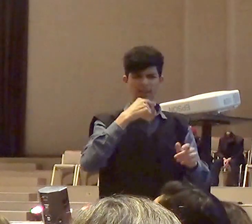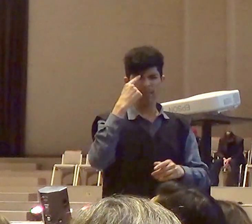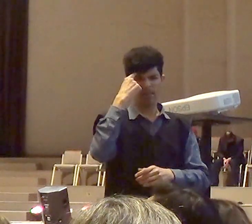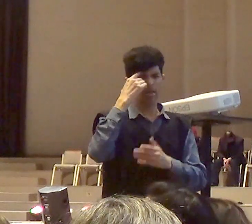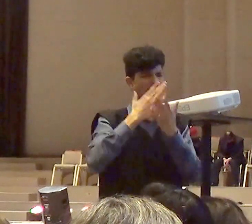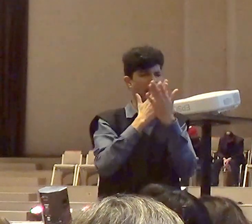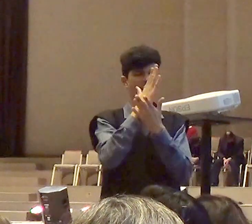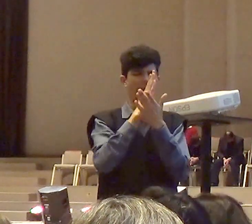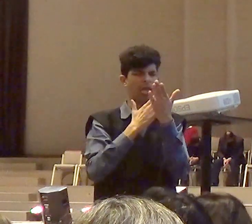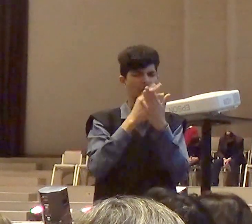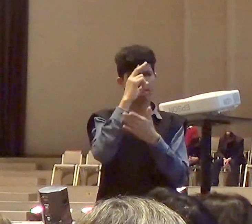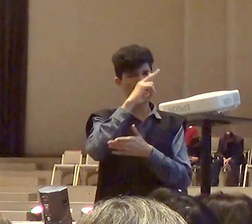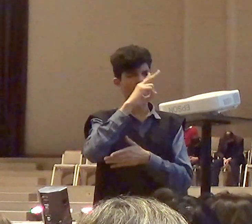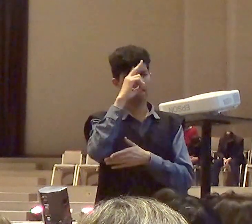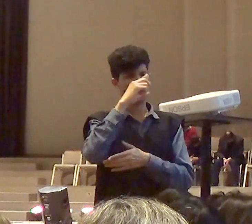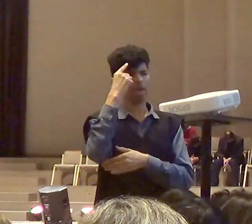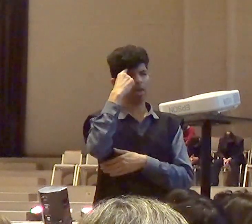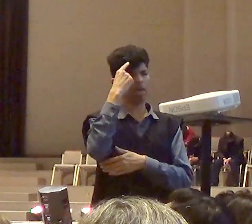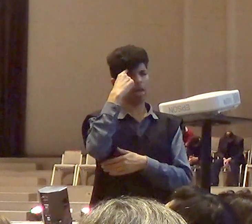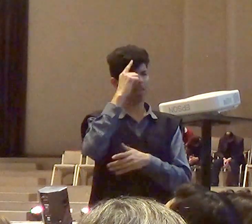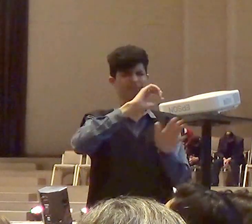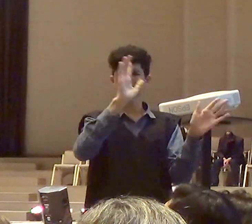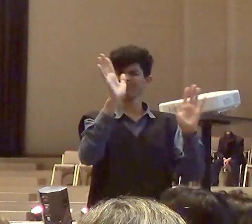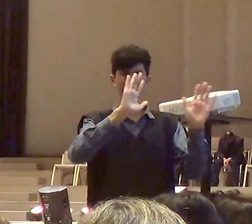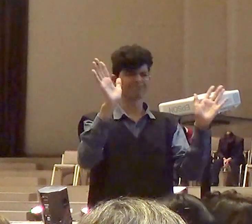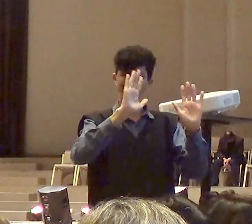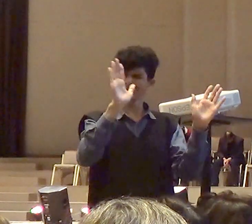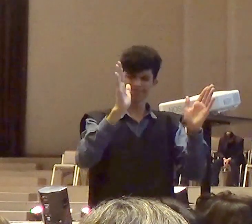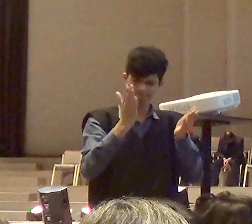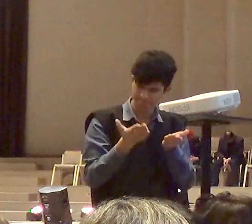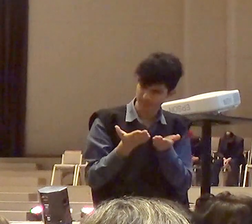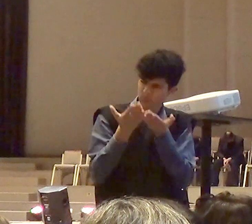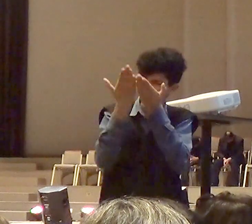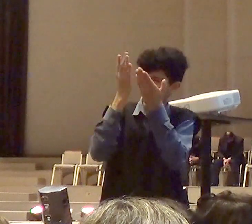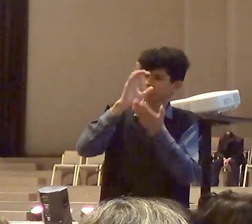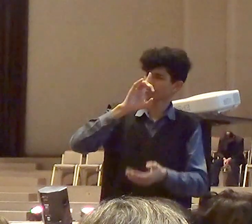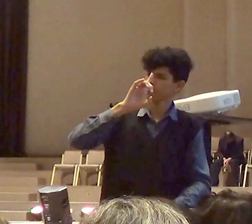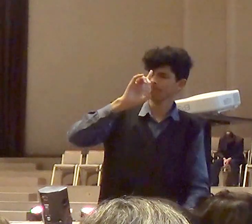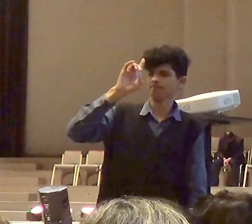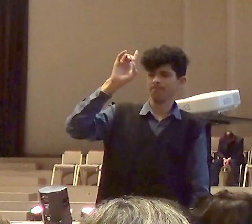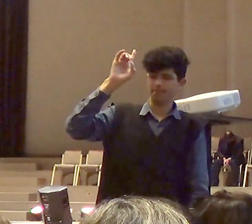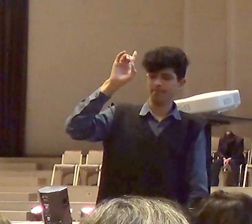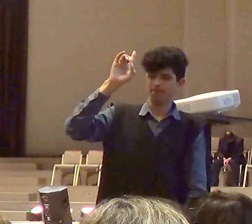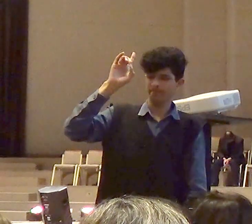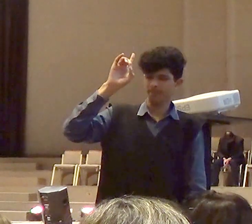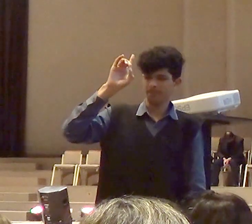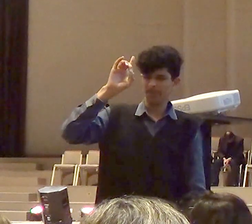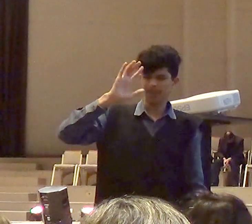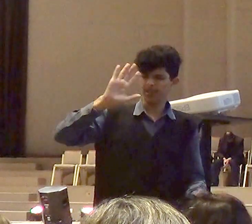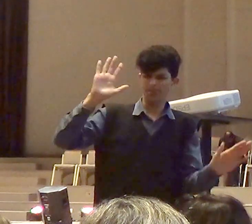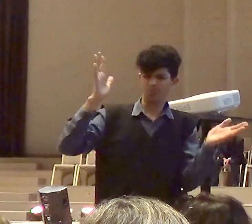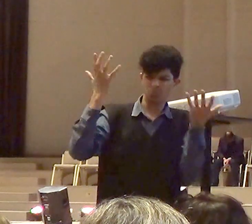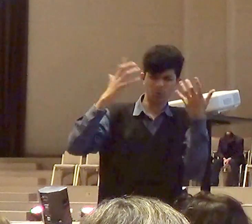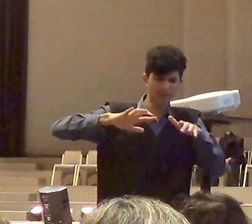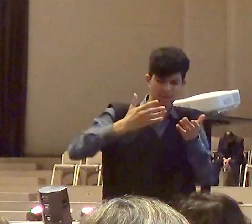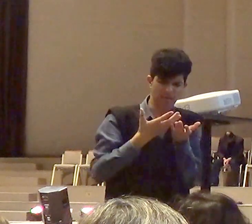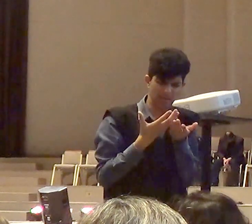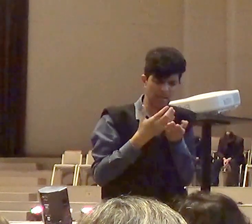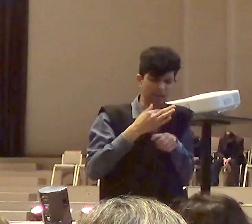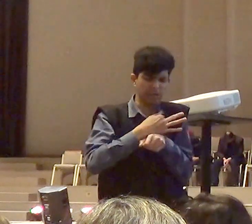essa coisa ruim que está sempre voltando no meu coração eu abro mão